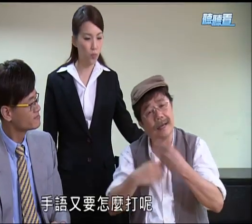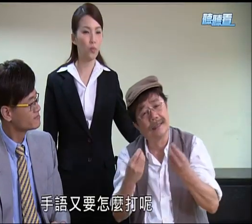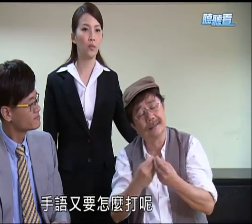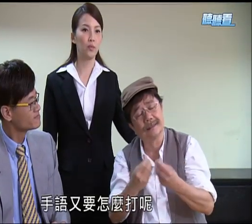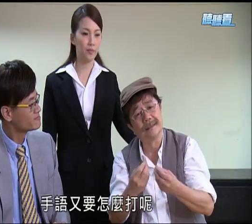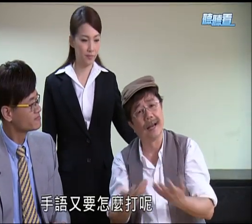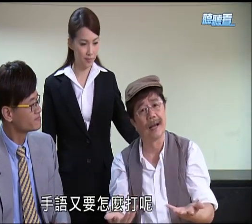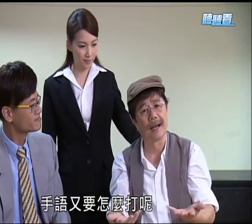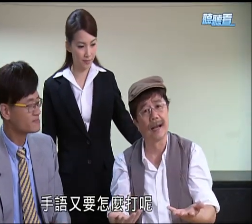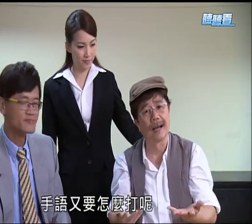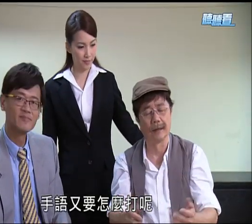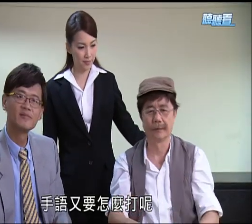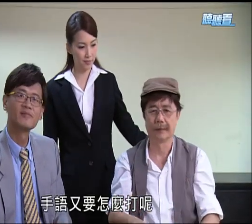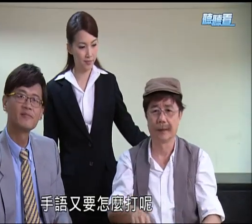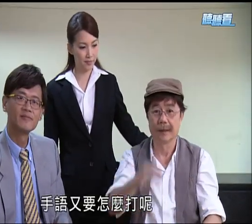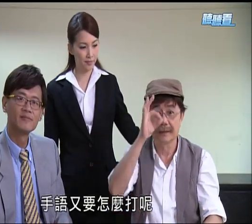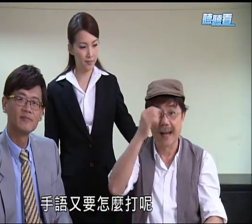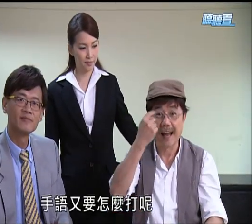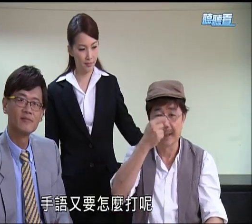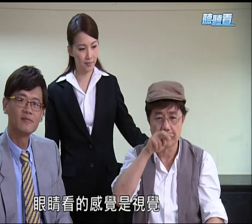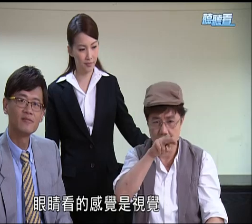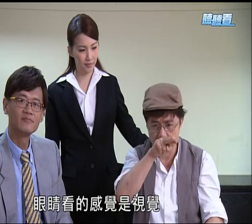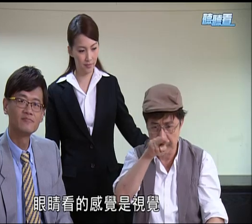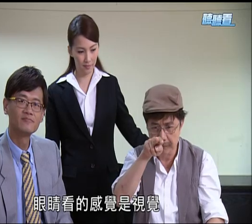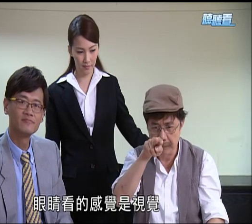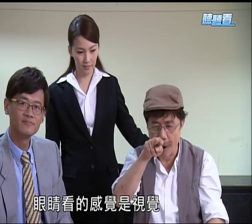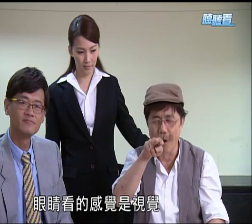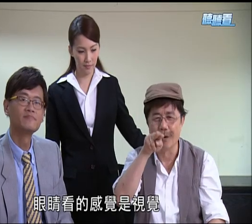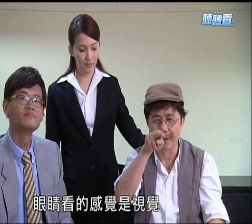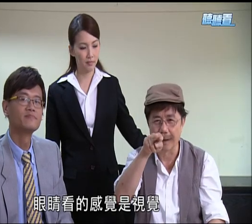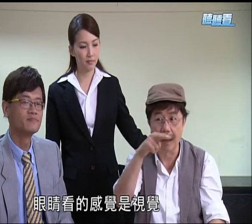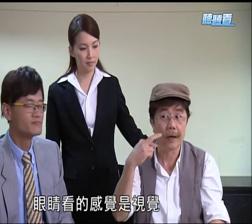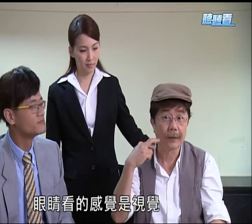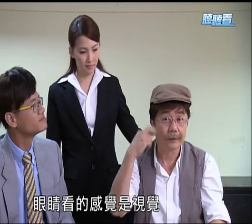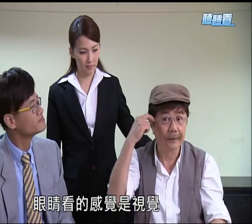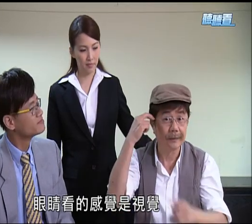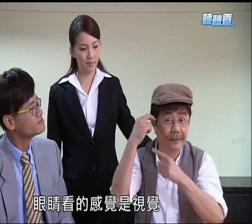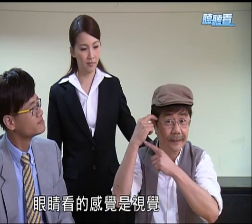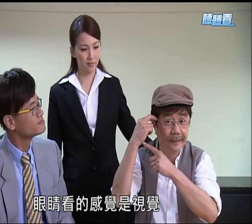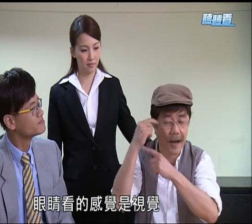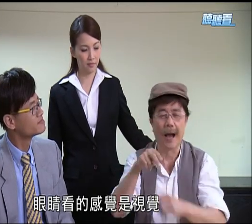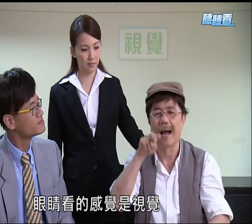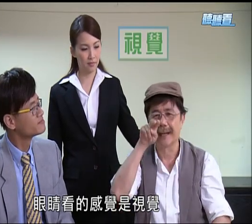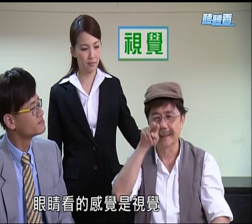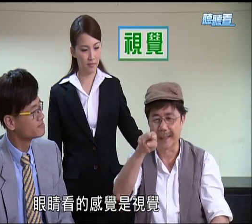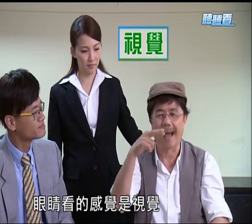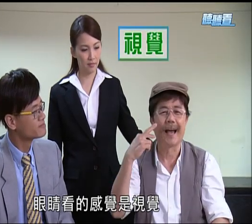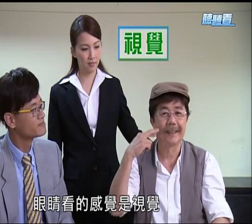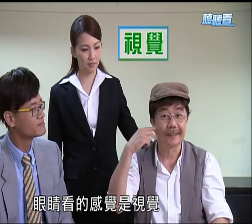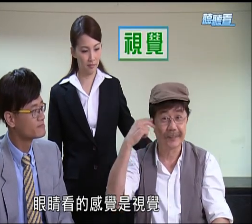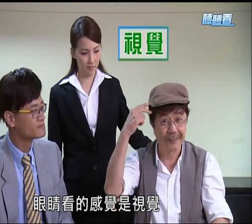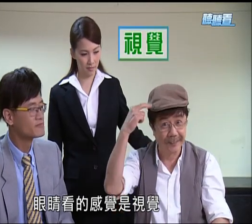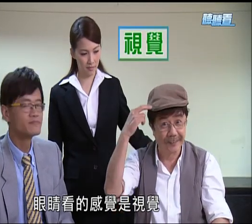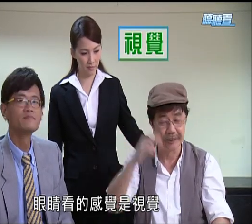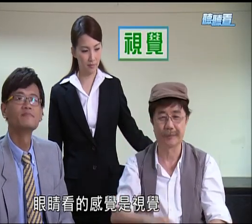手语又要怎么打呢？眼睛啊，看的感觉是视